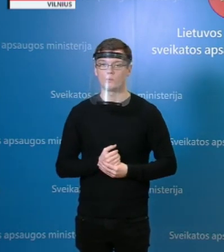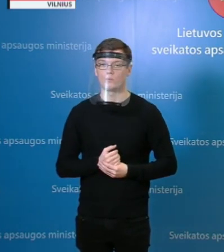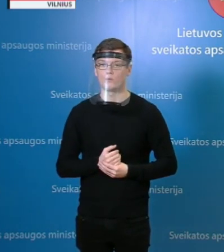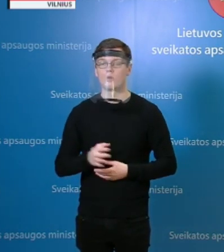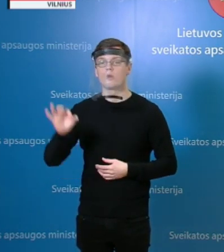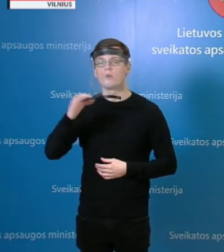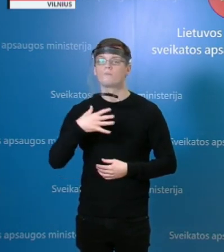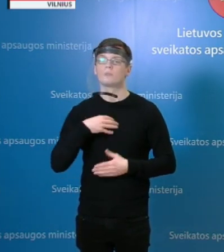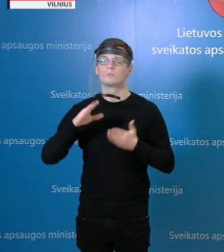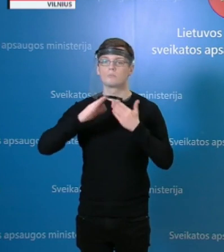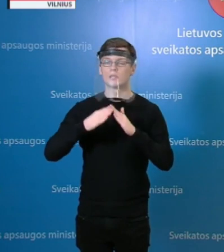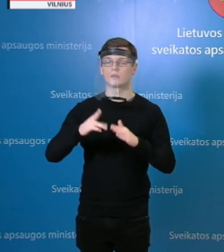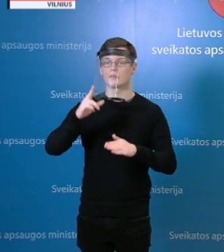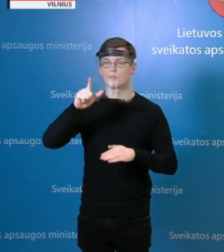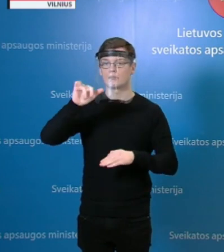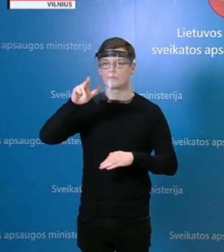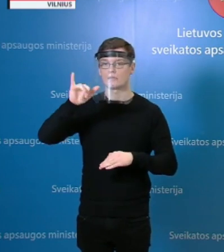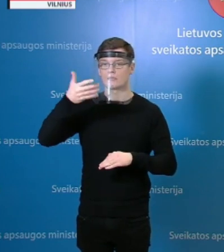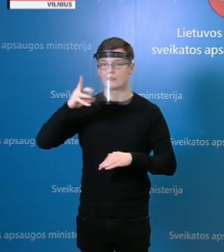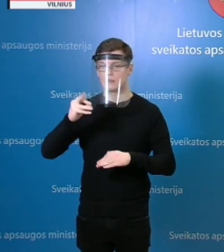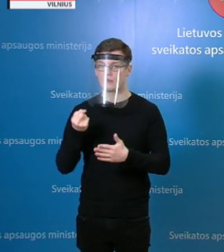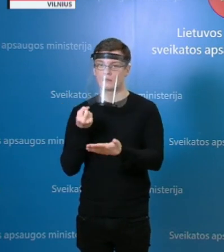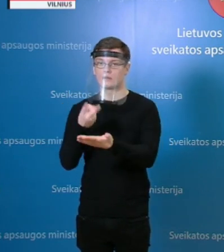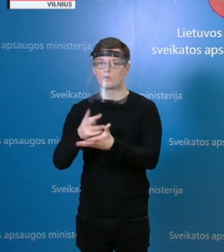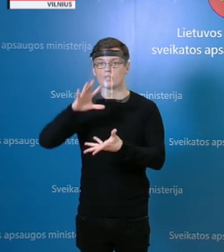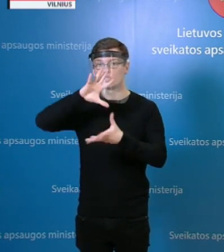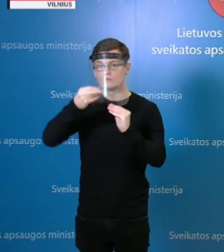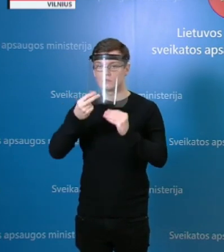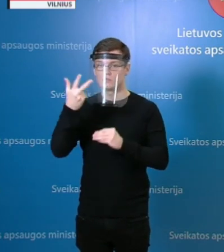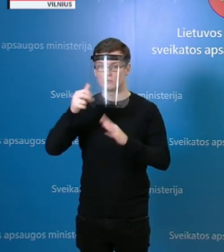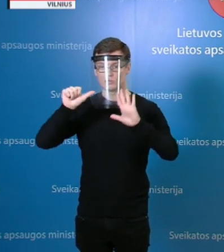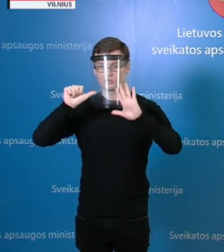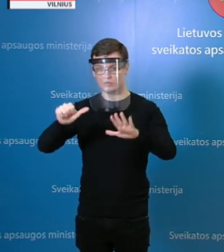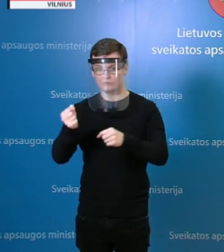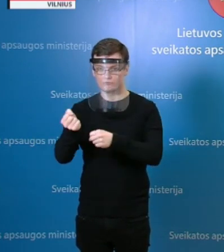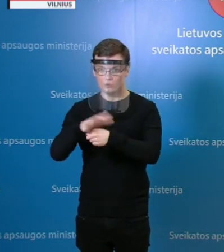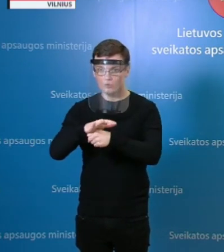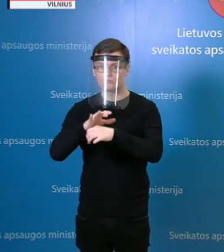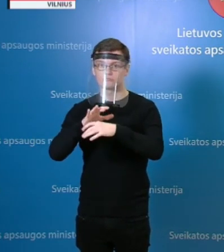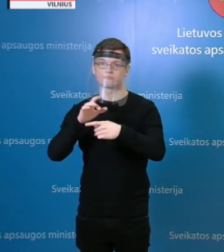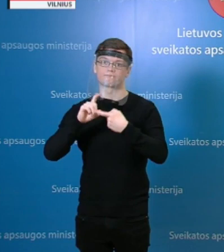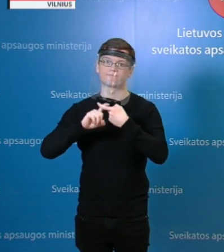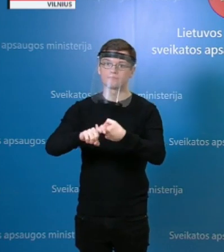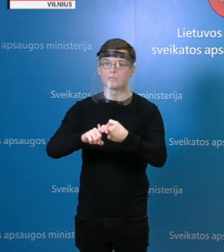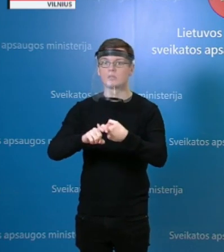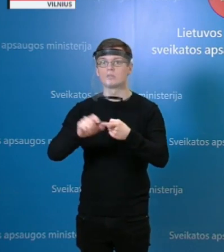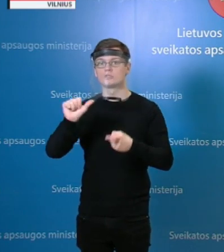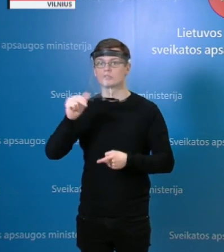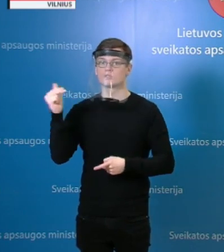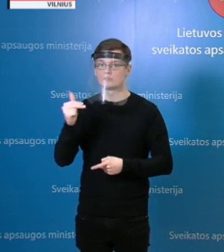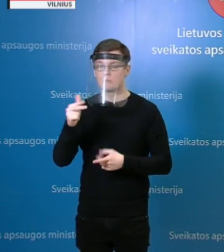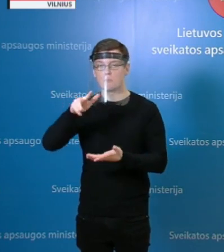klinikinėje ligoninėje, tai bendras atvejų skaičius yra 36, tai reiškia per savaitgalį buvo patvirtinti 5 nauji